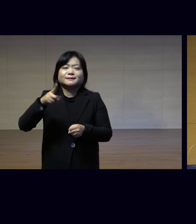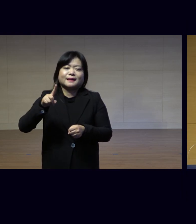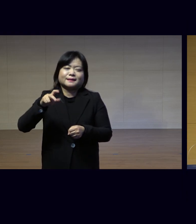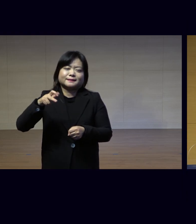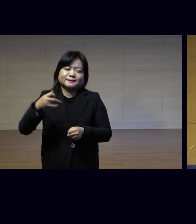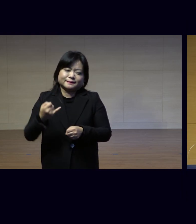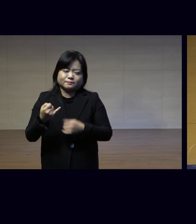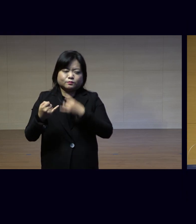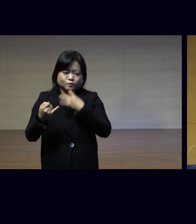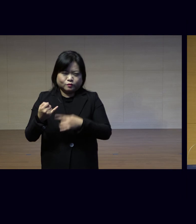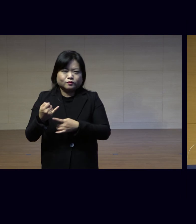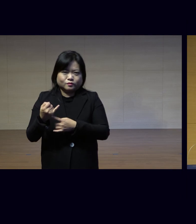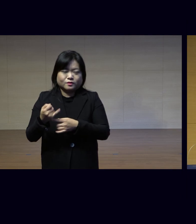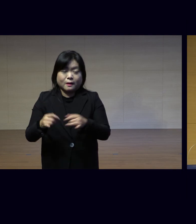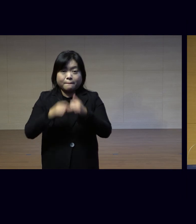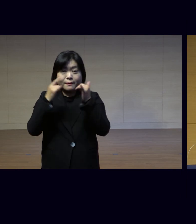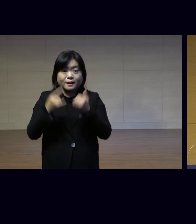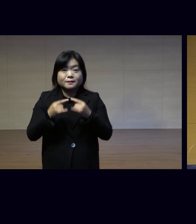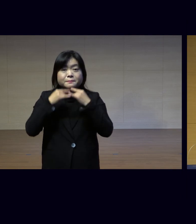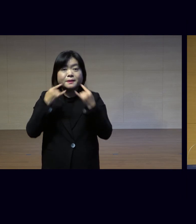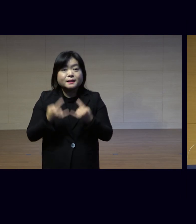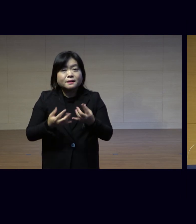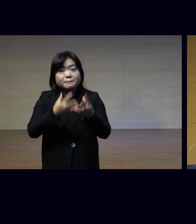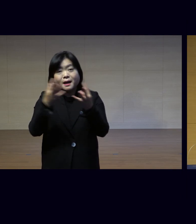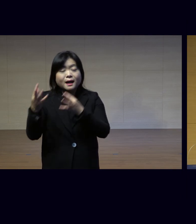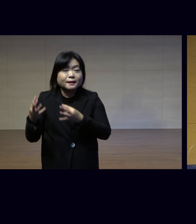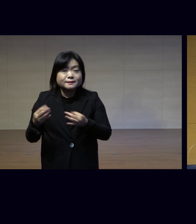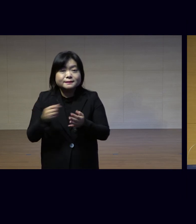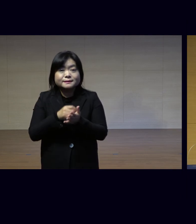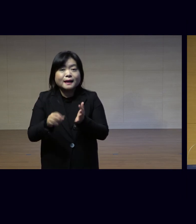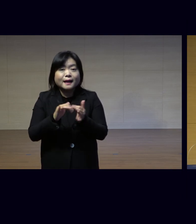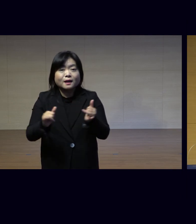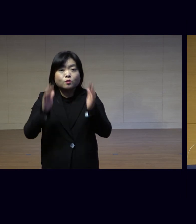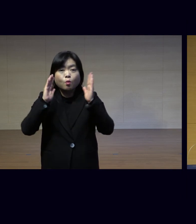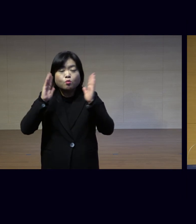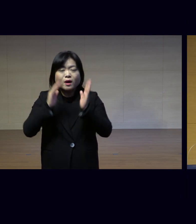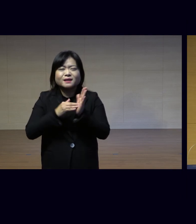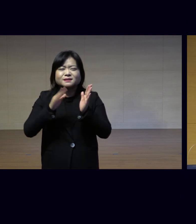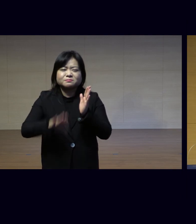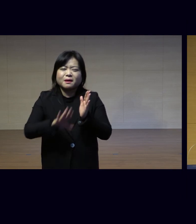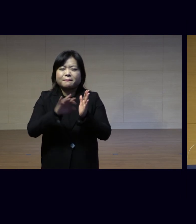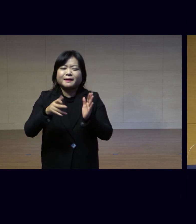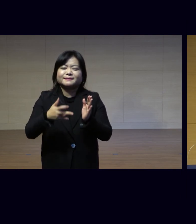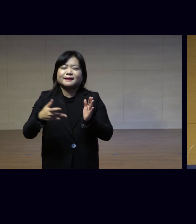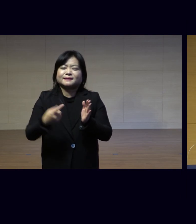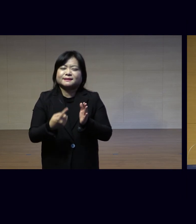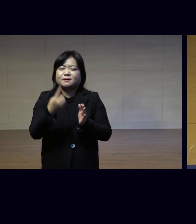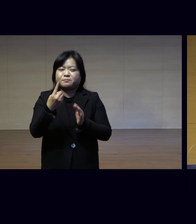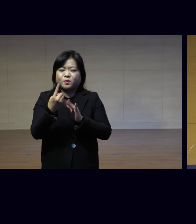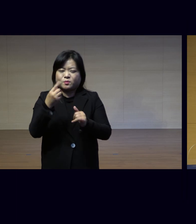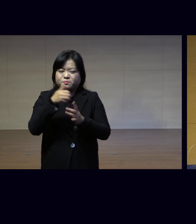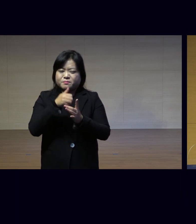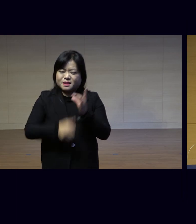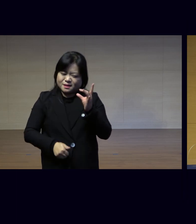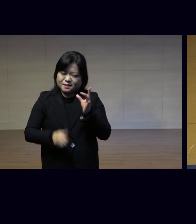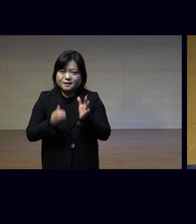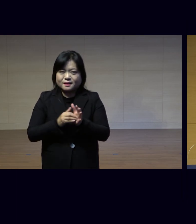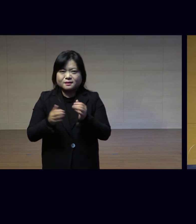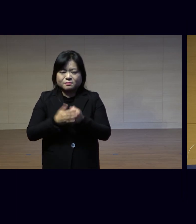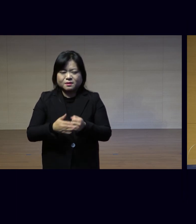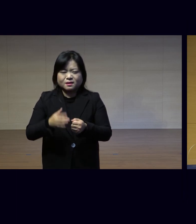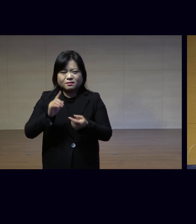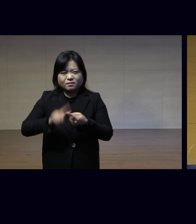발자크라는, 그러니까 프랑스의 많은 작가들을 접해보고 공부했지만 아니었나. 그래서 저는 이렇게 열정을